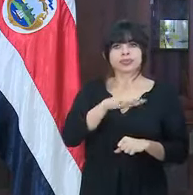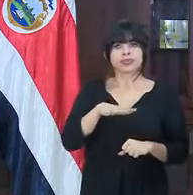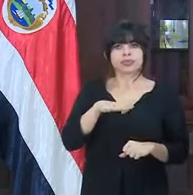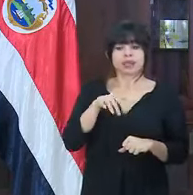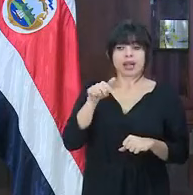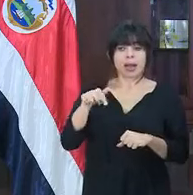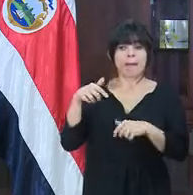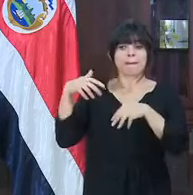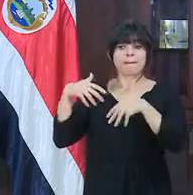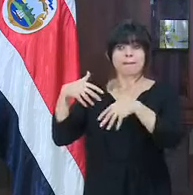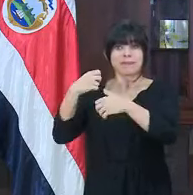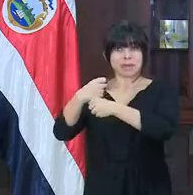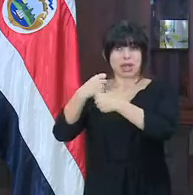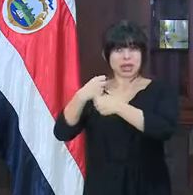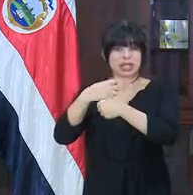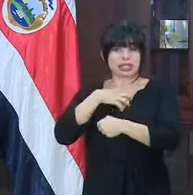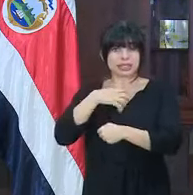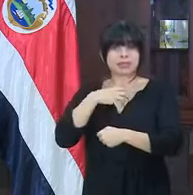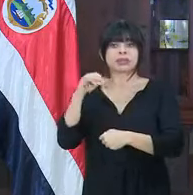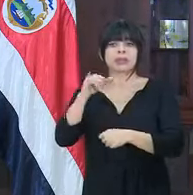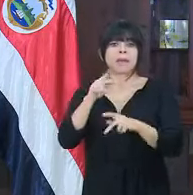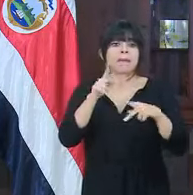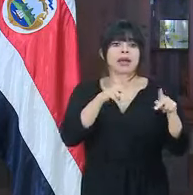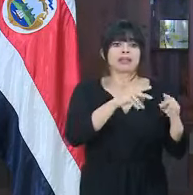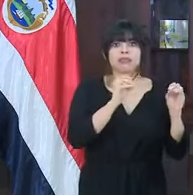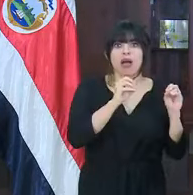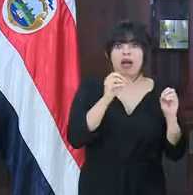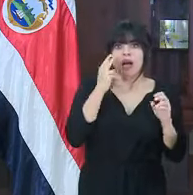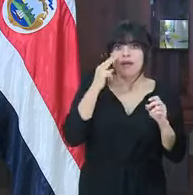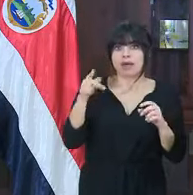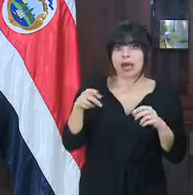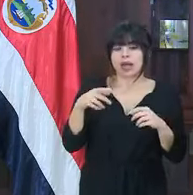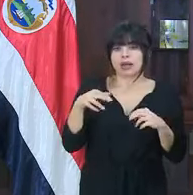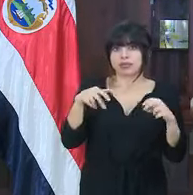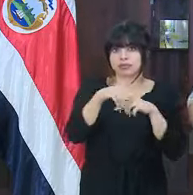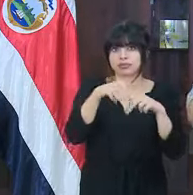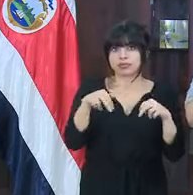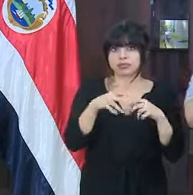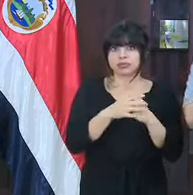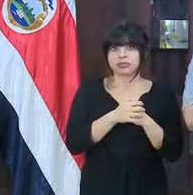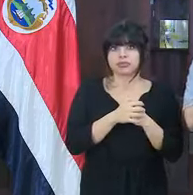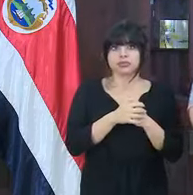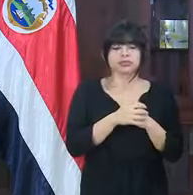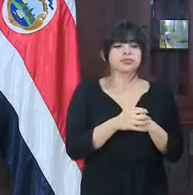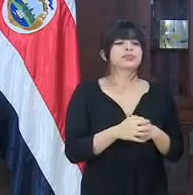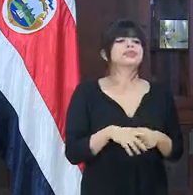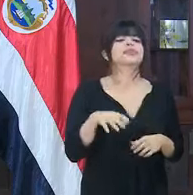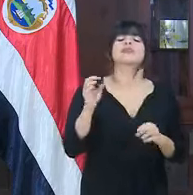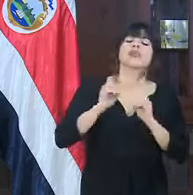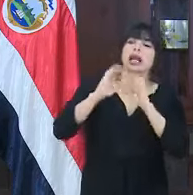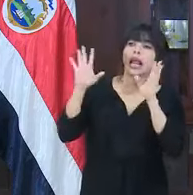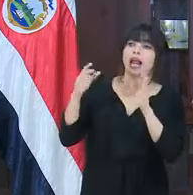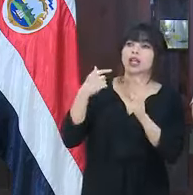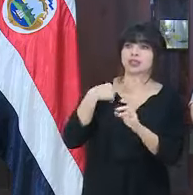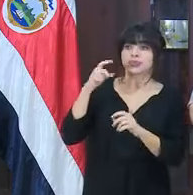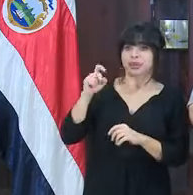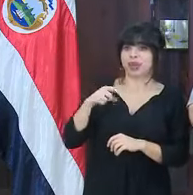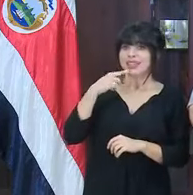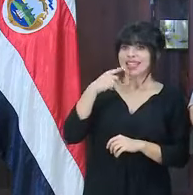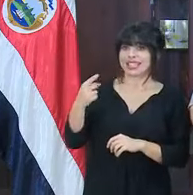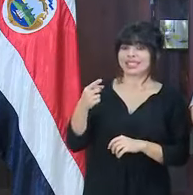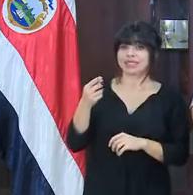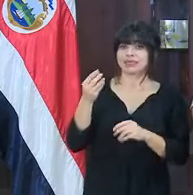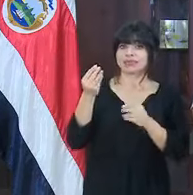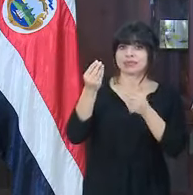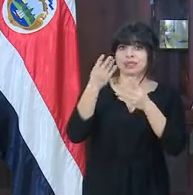están manifestándose e incluso de los que no tuvieron nada que ver con la manifestación. Claro, le debo decir que el